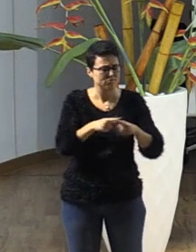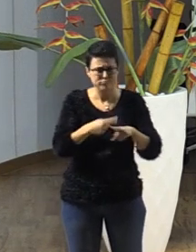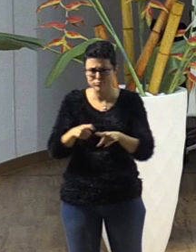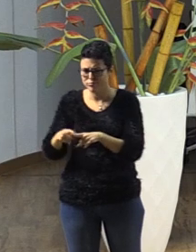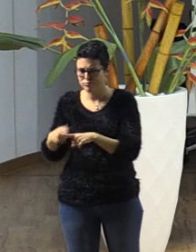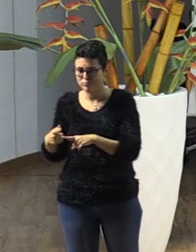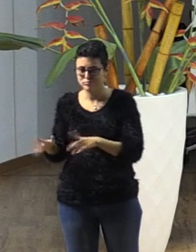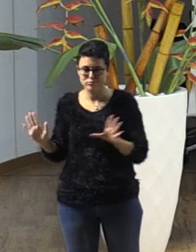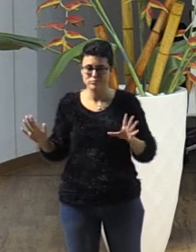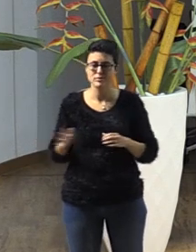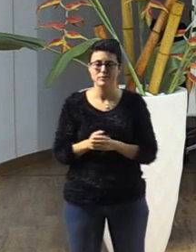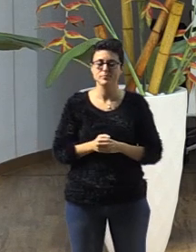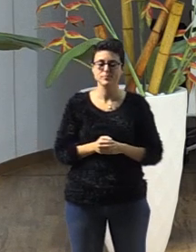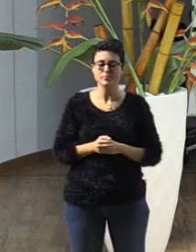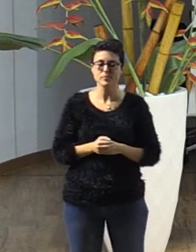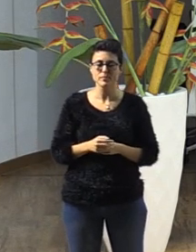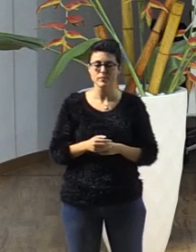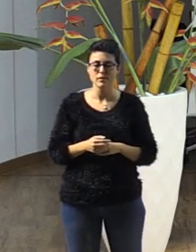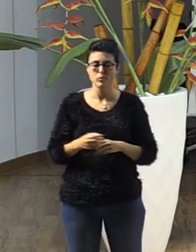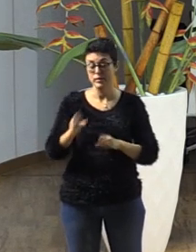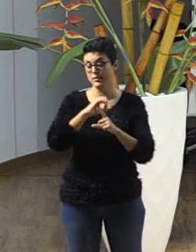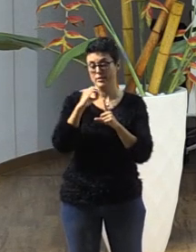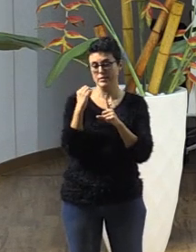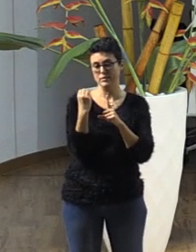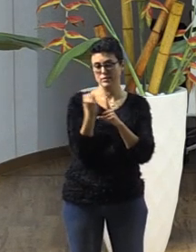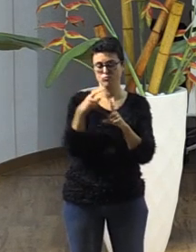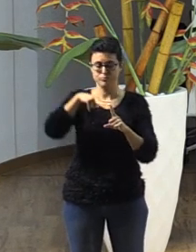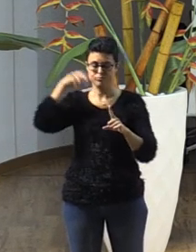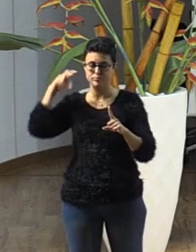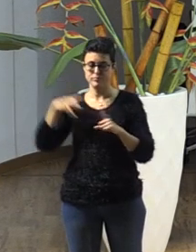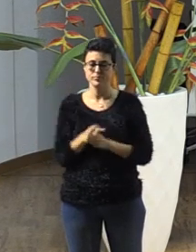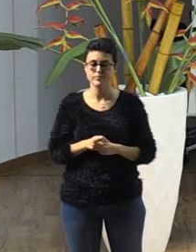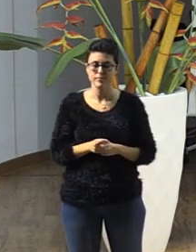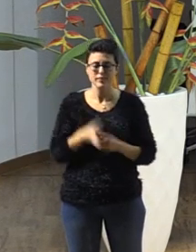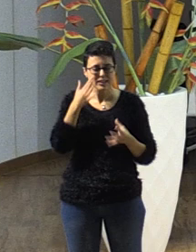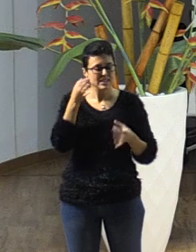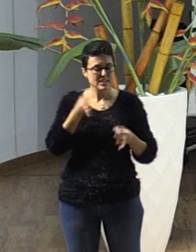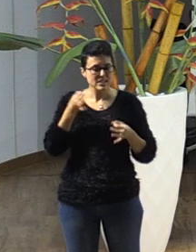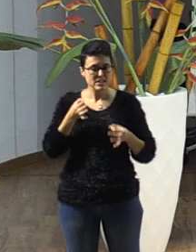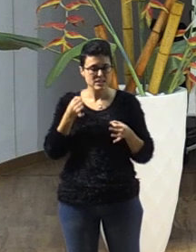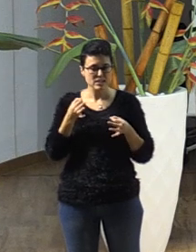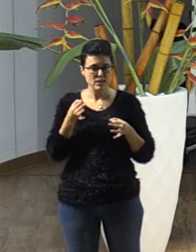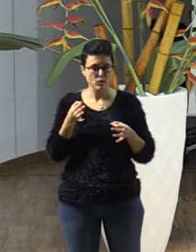los que nosotros podemos estar planteando desde la animación sociocultural. Seguramente querrán trabajar sobre las desigualdades, sobre